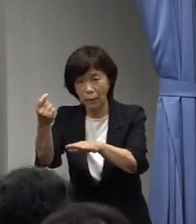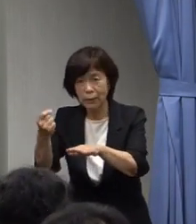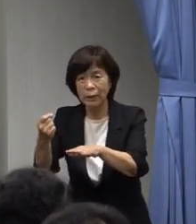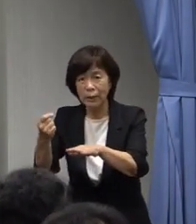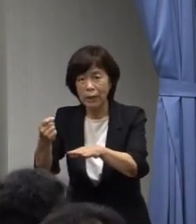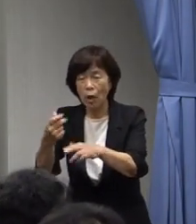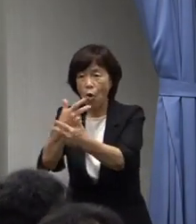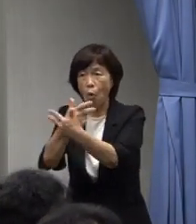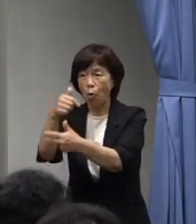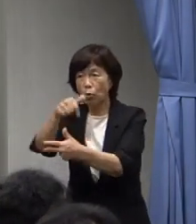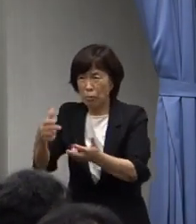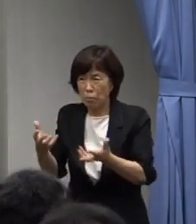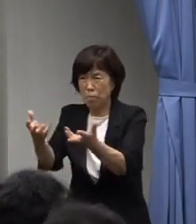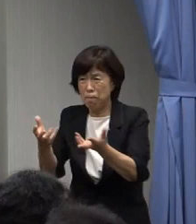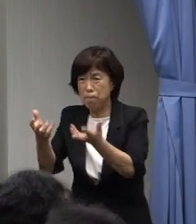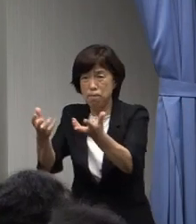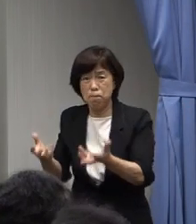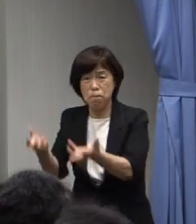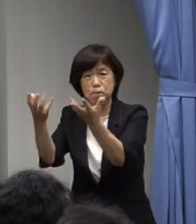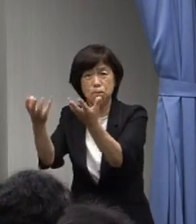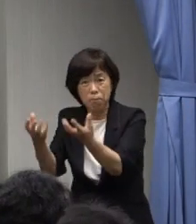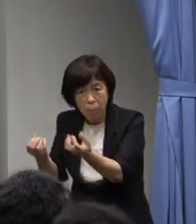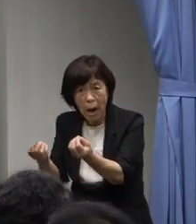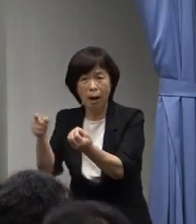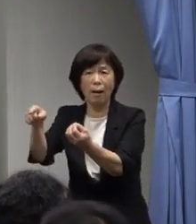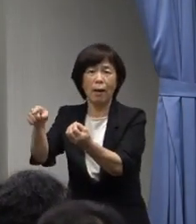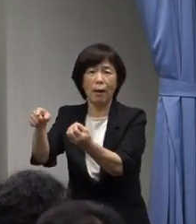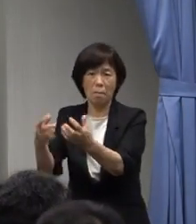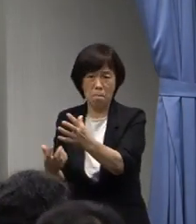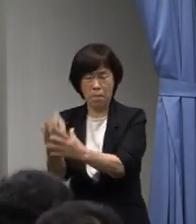震が発生をいたしました。